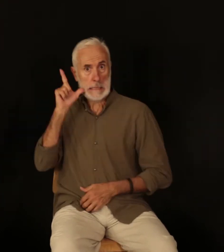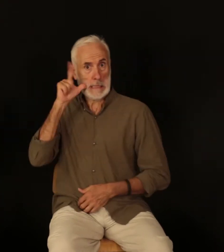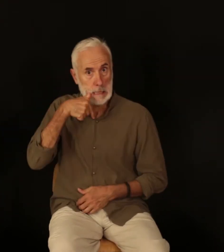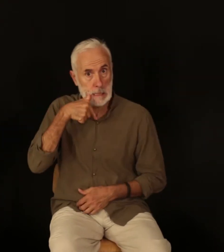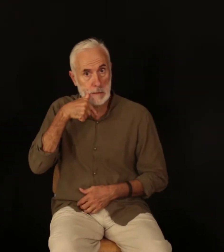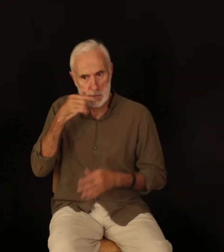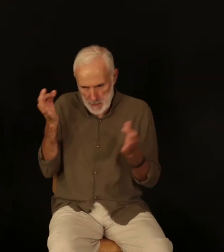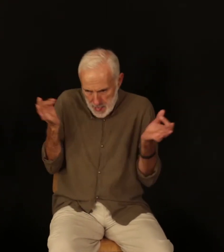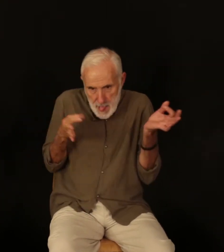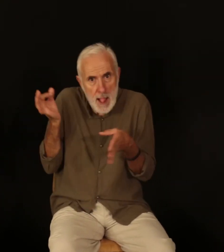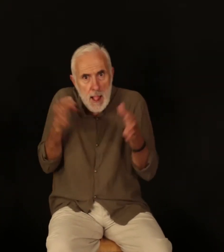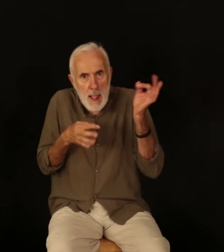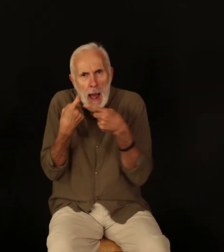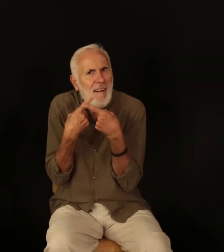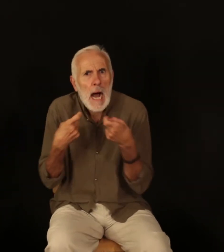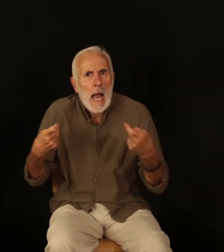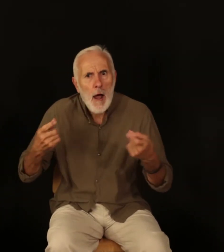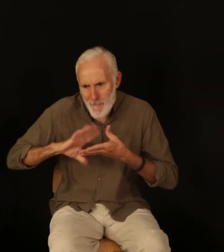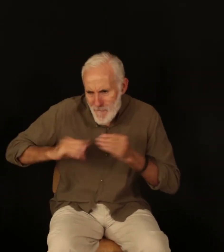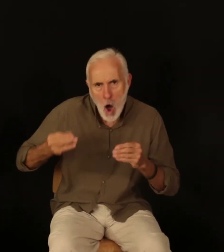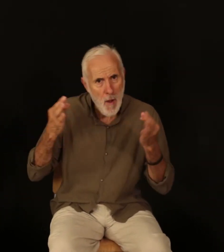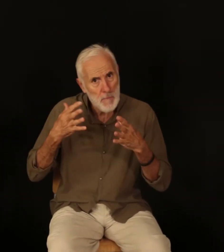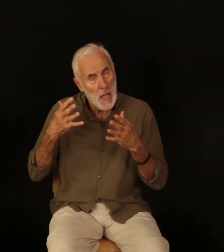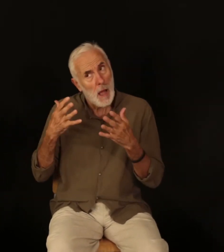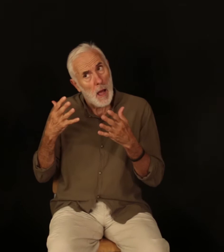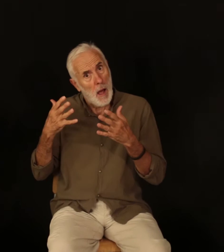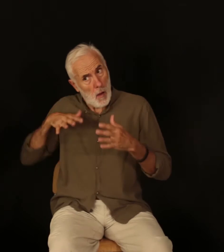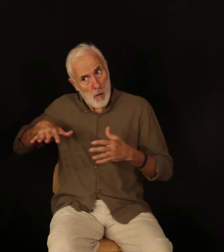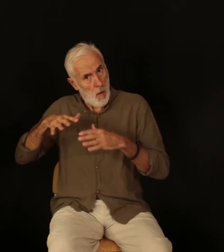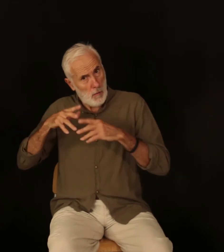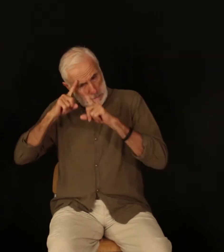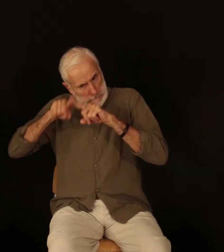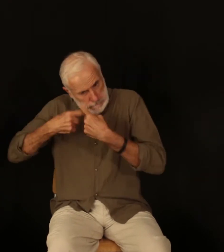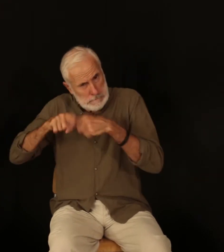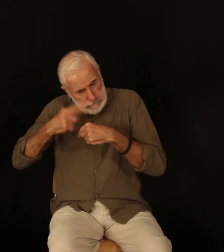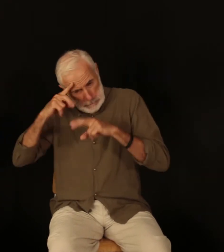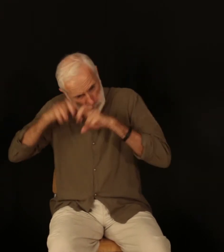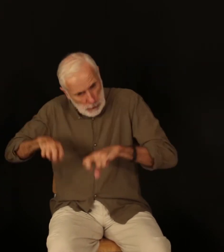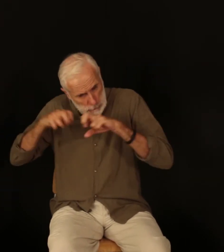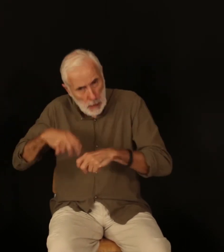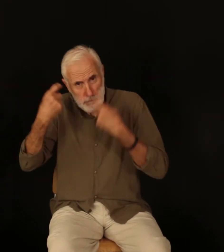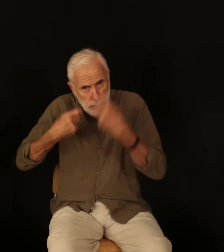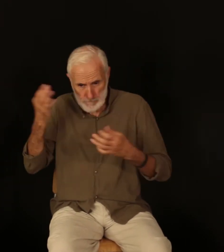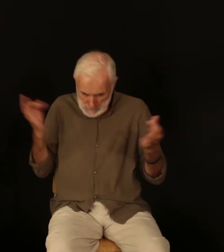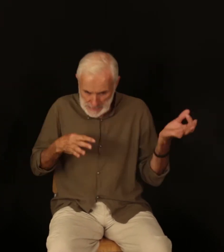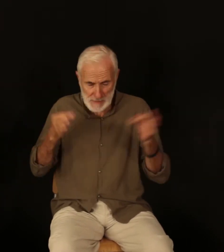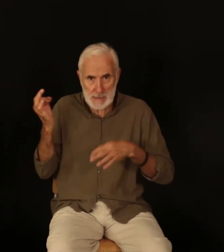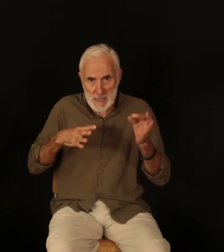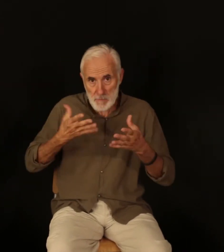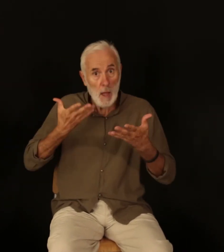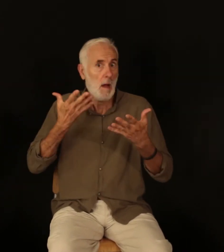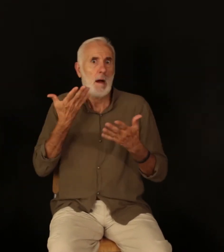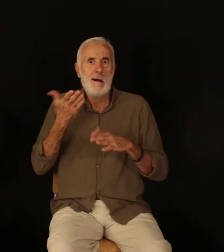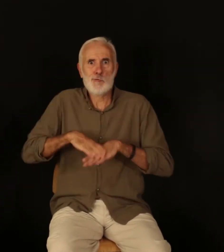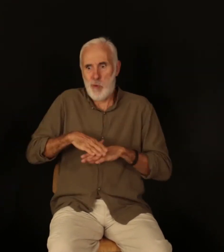varié et qui est le fruit de beaucoup de recherches, et également aux différentes formes visuelles qu'on peut trouver dans la revue.